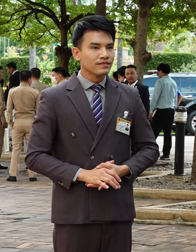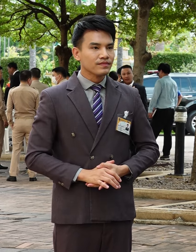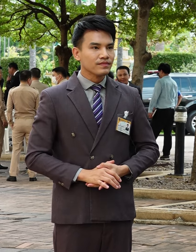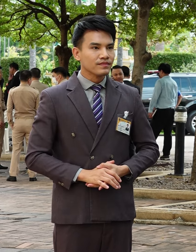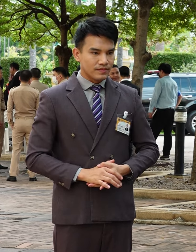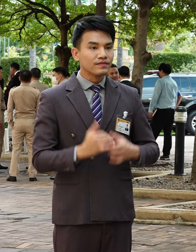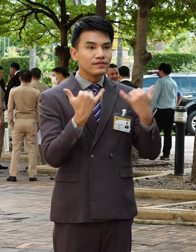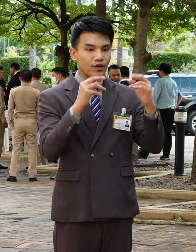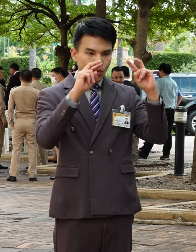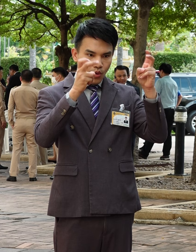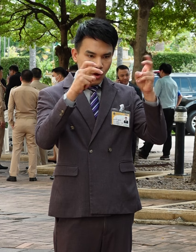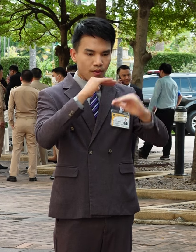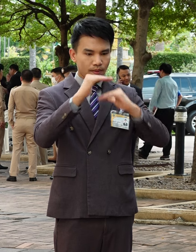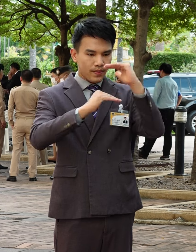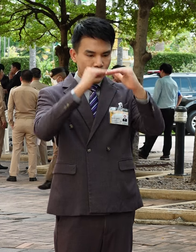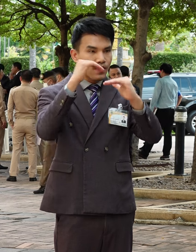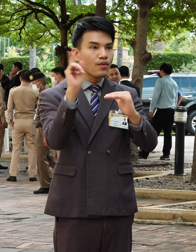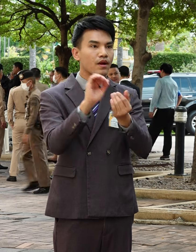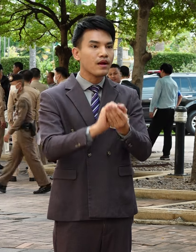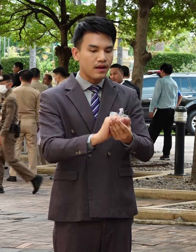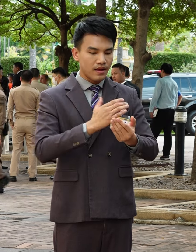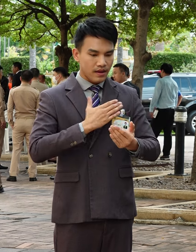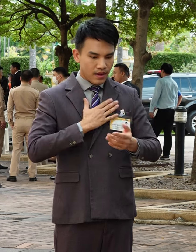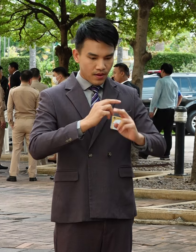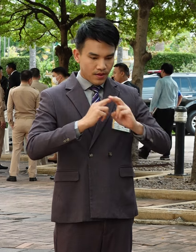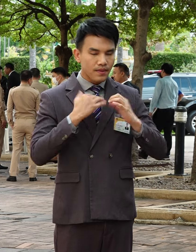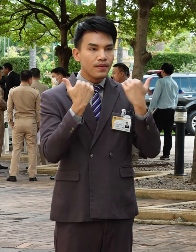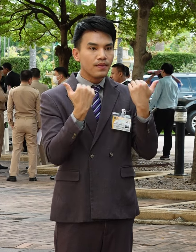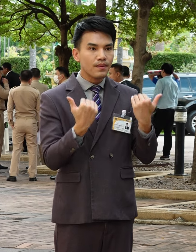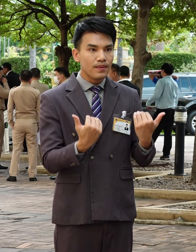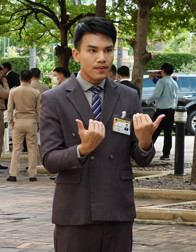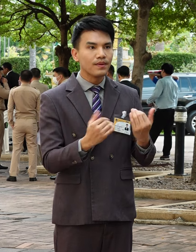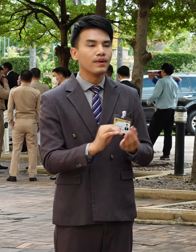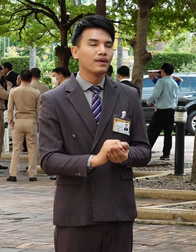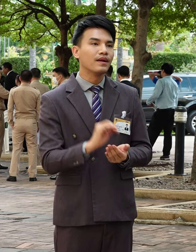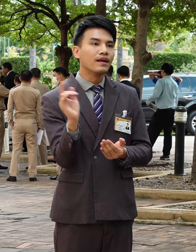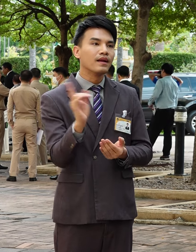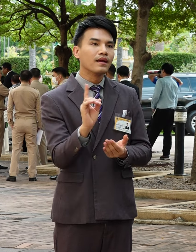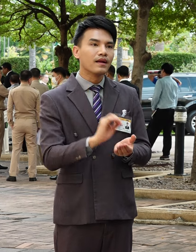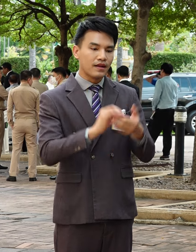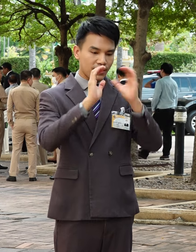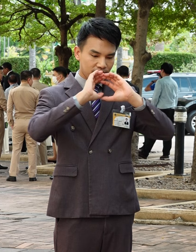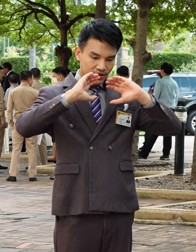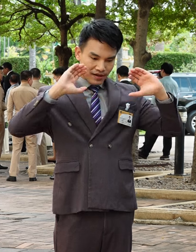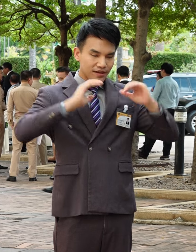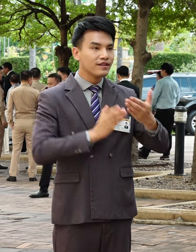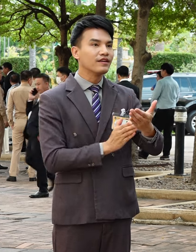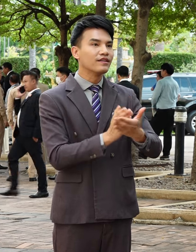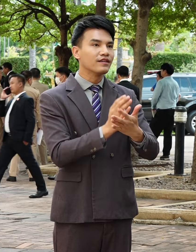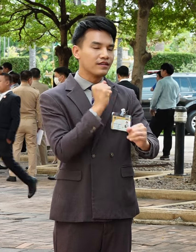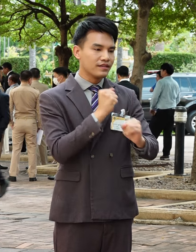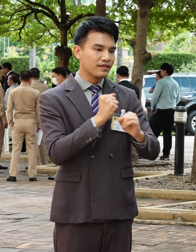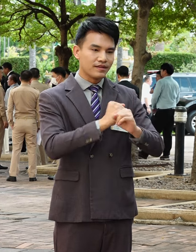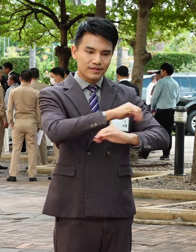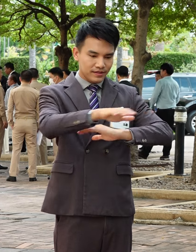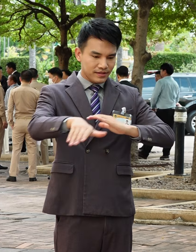ที่จะต้องไปพัฒนานะครับแต่ว่าการที่เราไม่ได้ตกลงไปอันดับที่ต่ำกว่าก็แสดงให้เห็นว่ารัฐบาลและหน่วยงานที่เกี่ยวข้องนะ